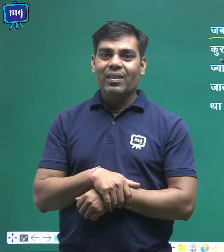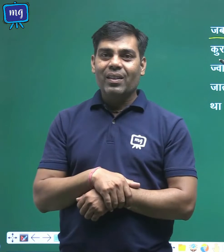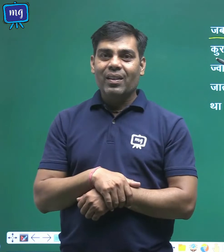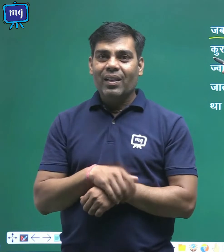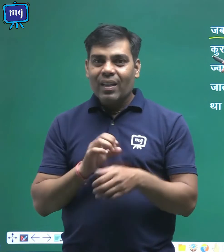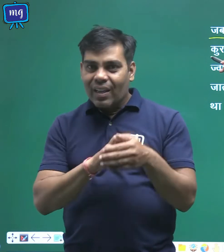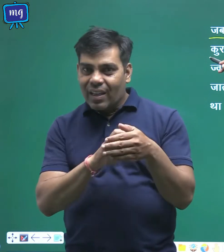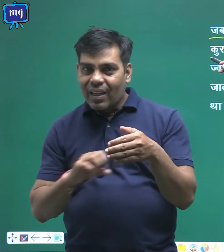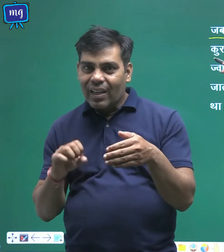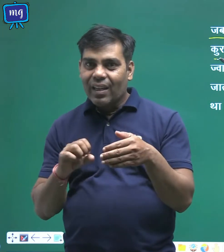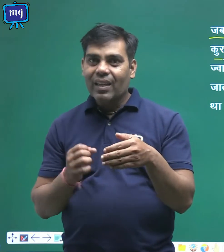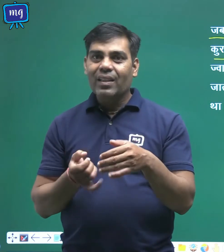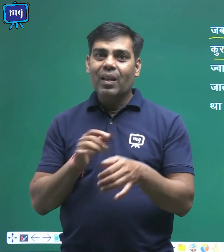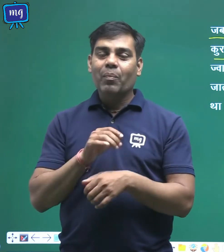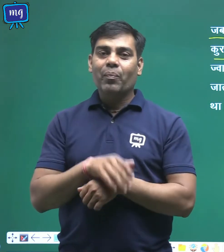निकले तब